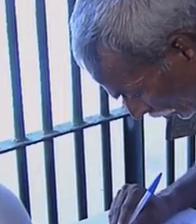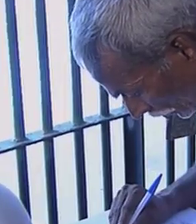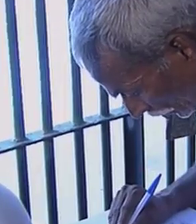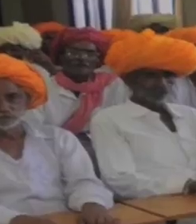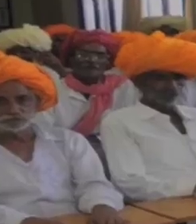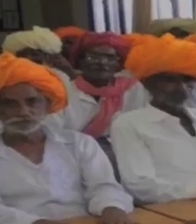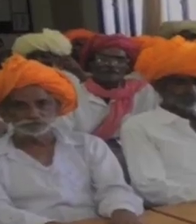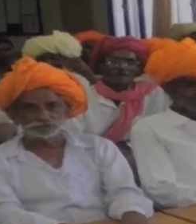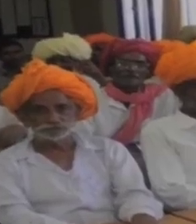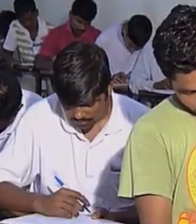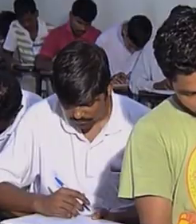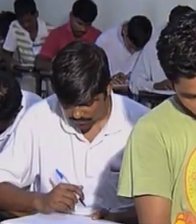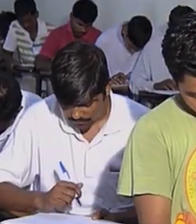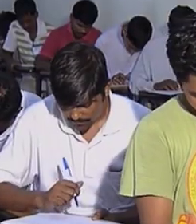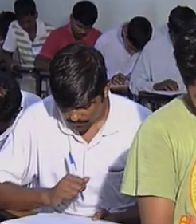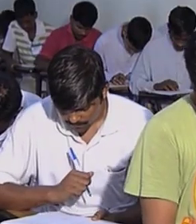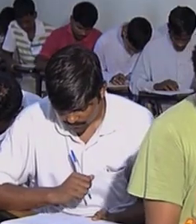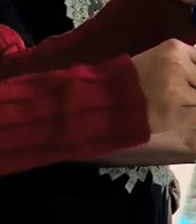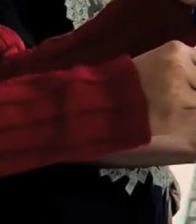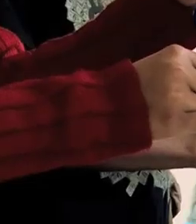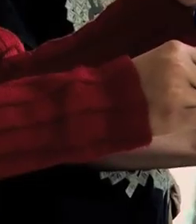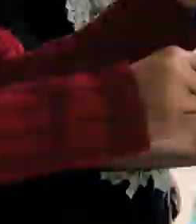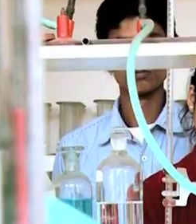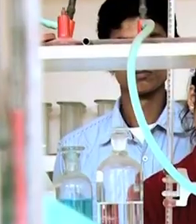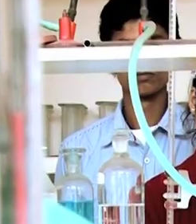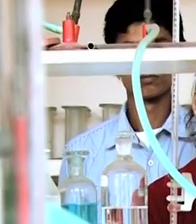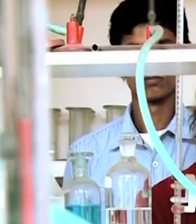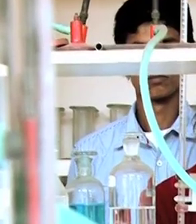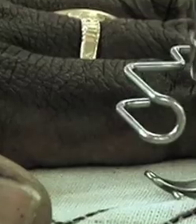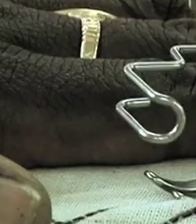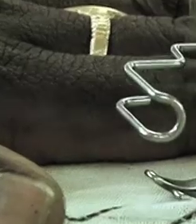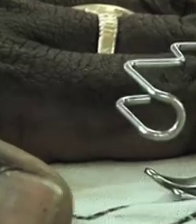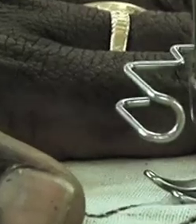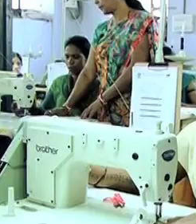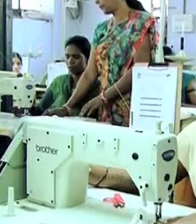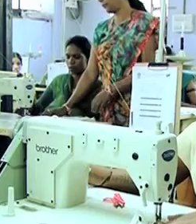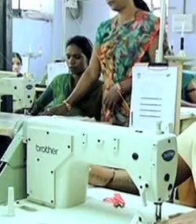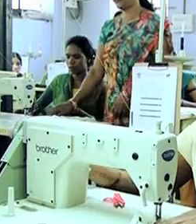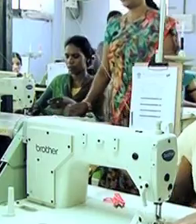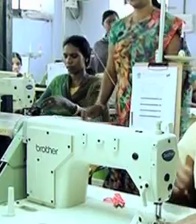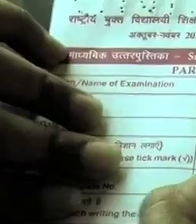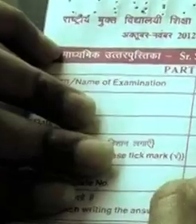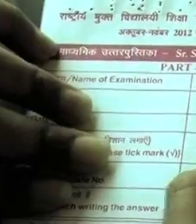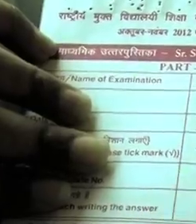फिर। शिक्षा और परीक्षा का अवसर एक बार ही क्यों